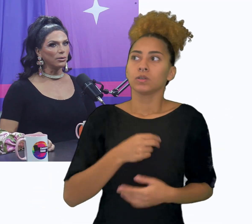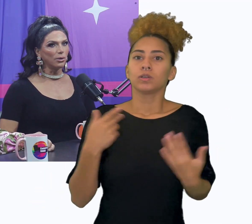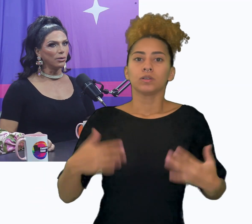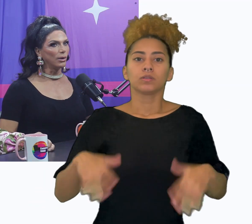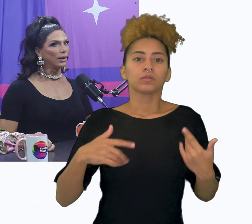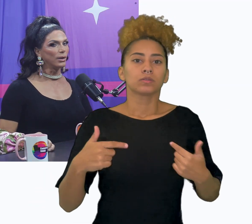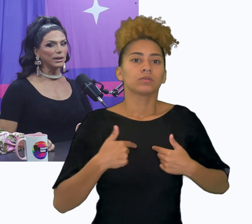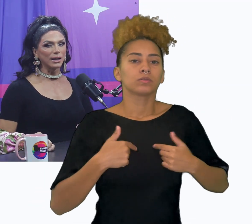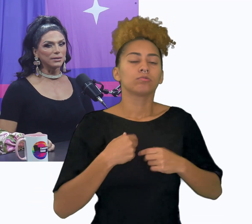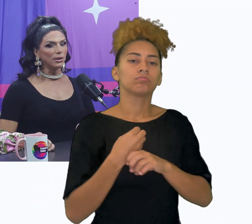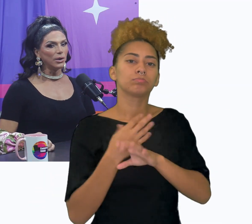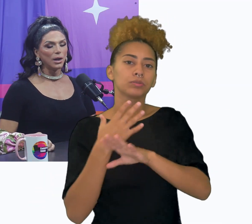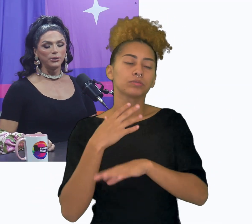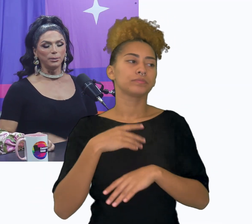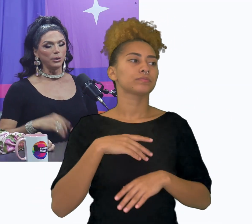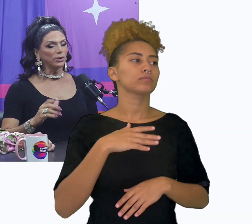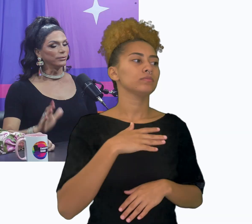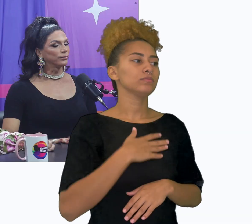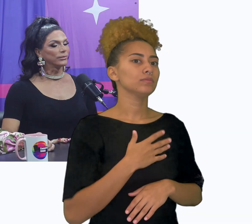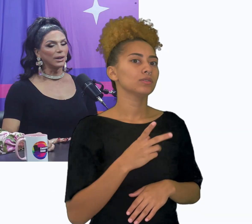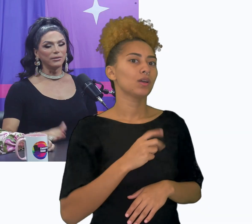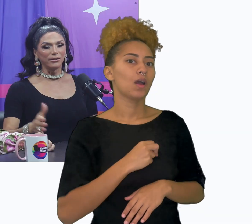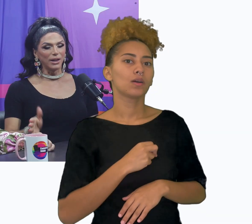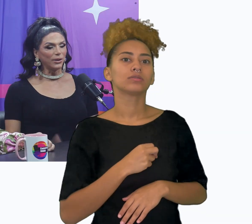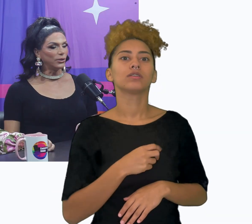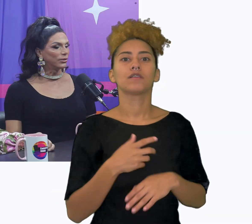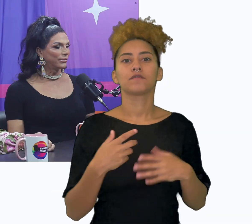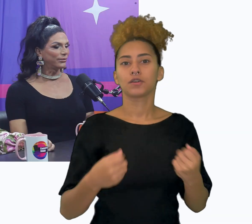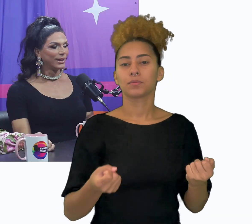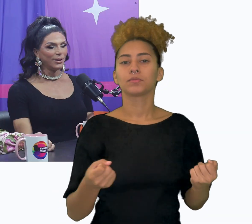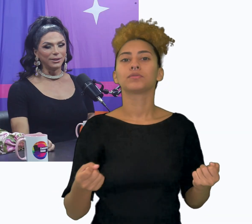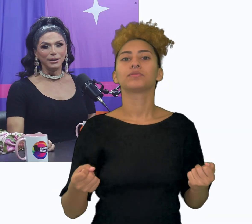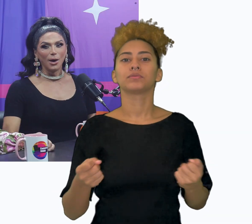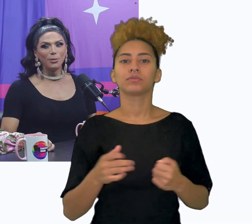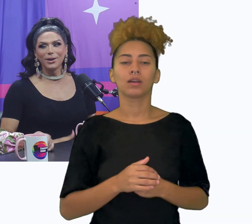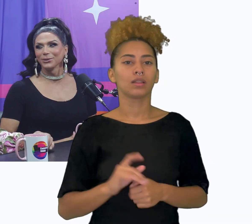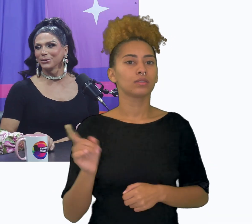recebi uma ligação. Esse bicha vai virar diva.